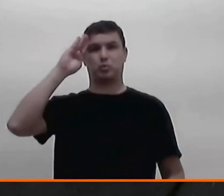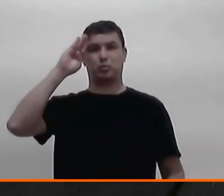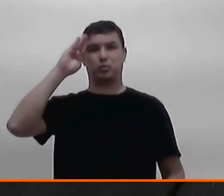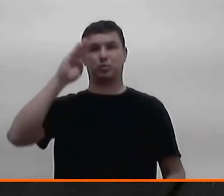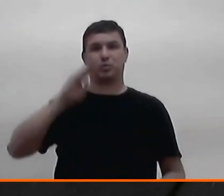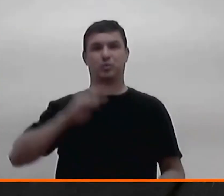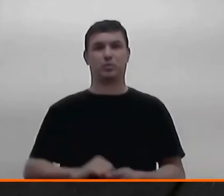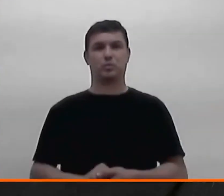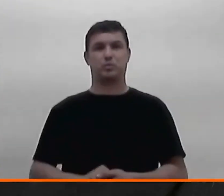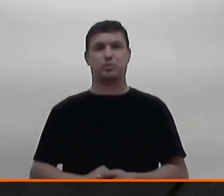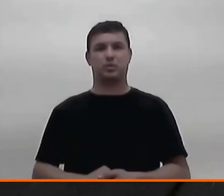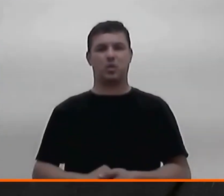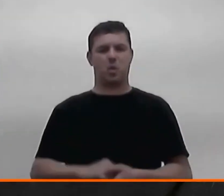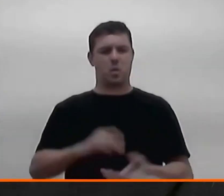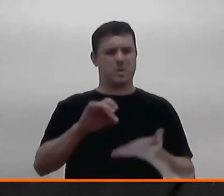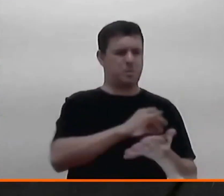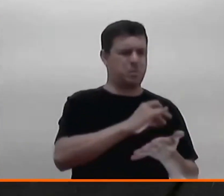inimigo.